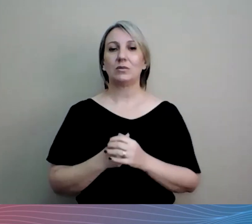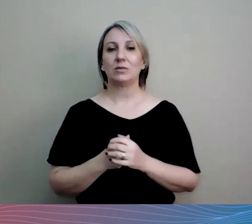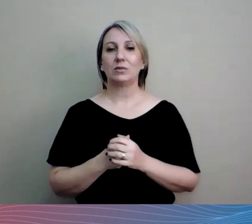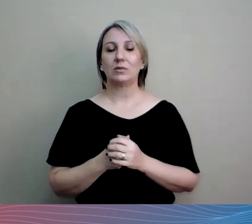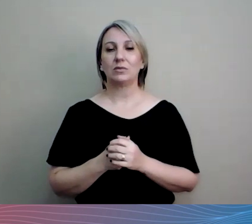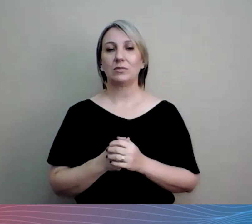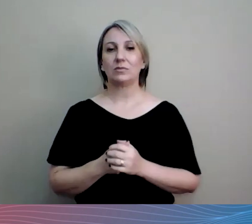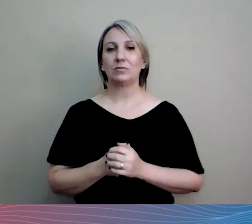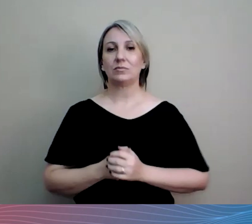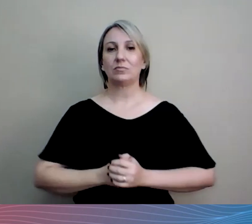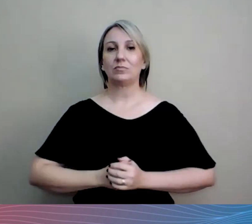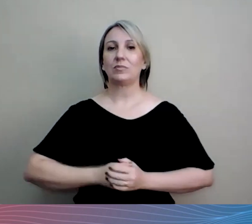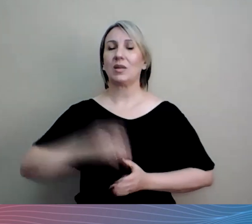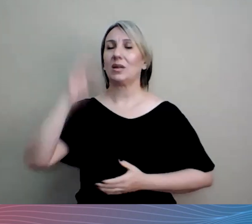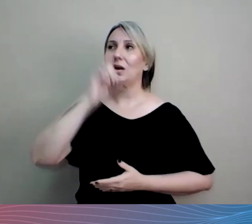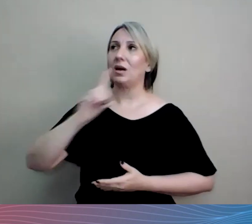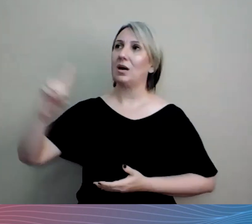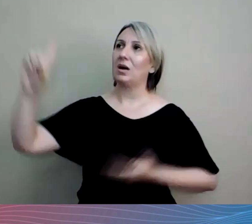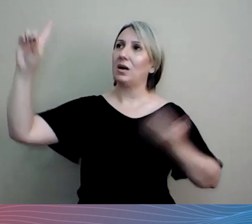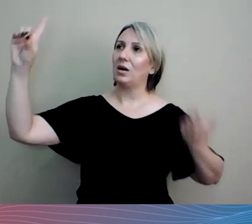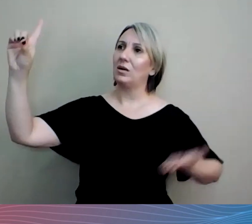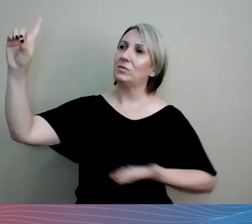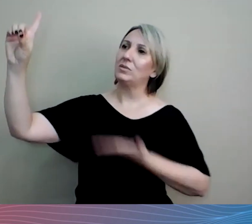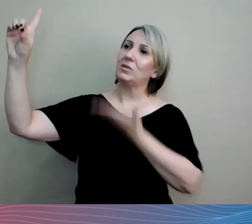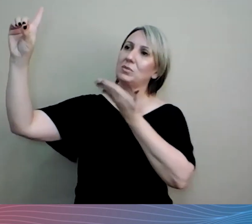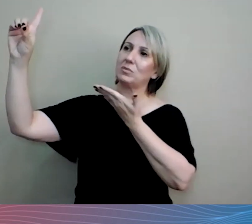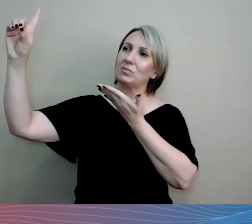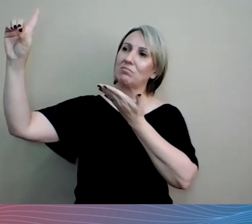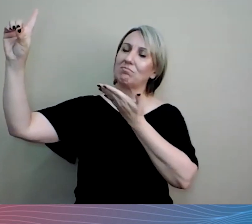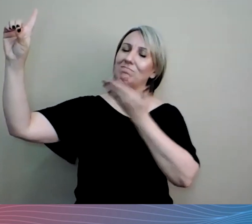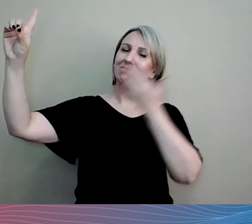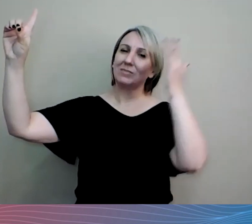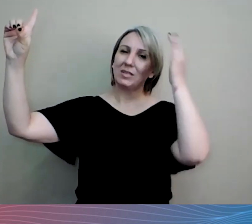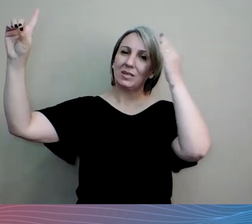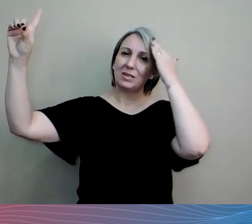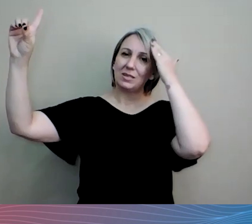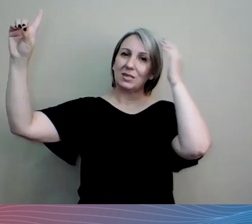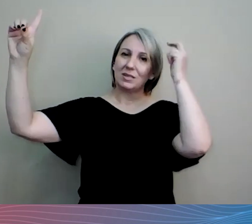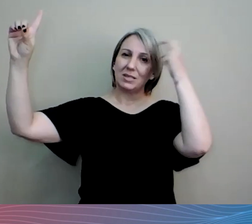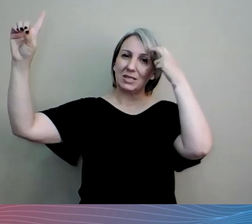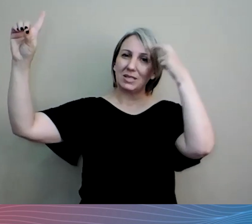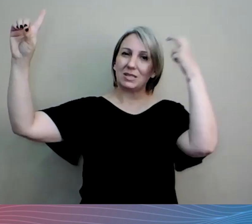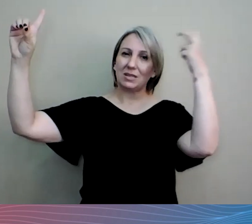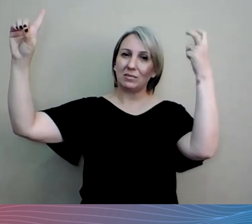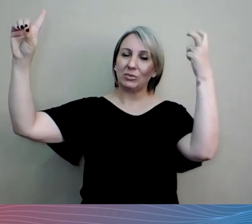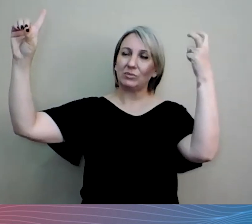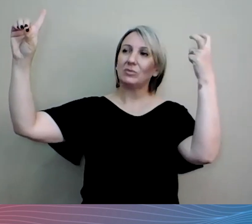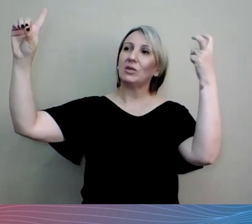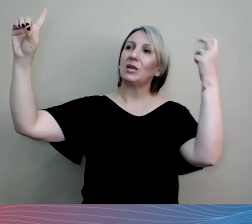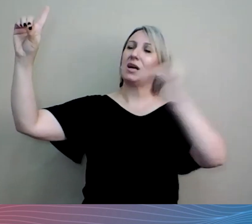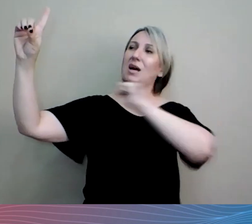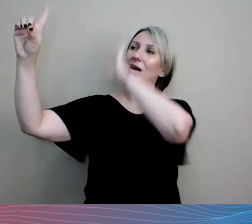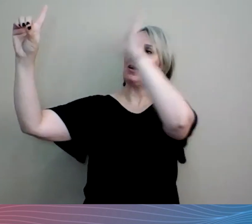Ao Deus único e sábio seja dada glória por meio de Jesus